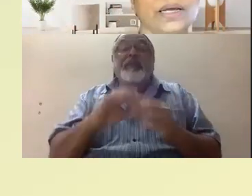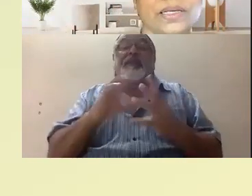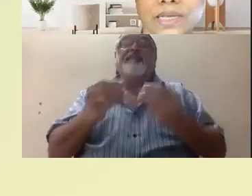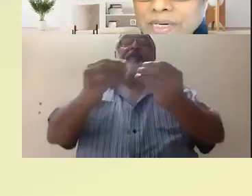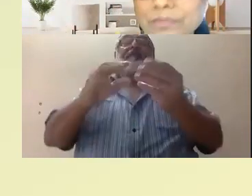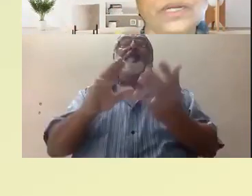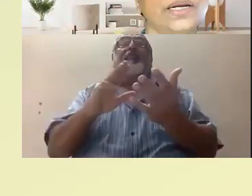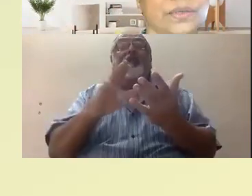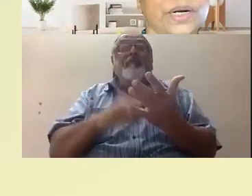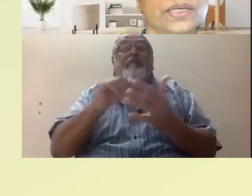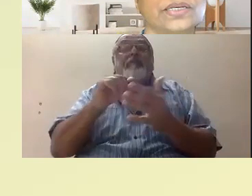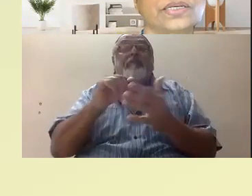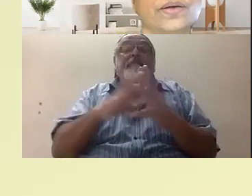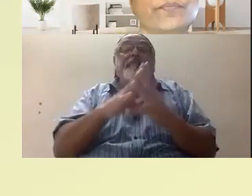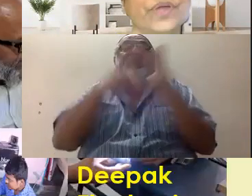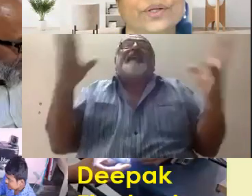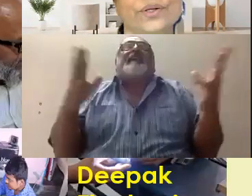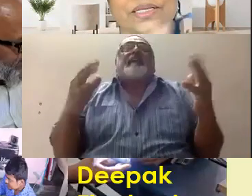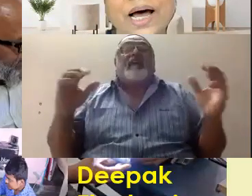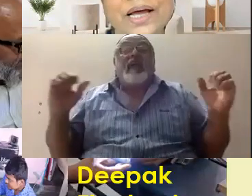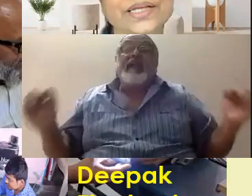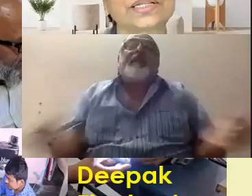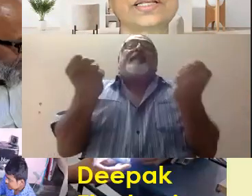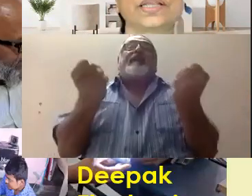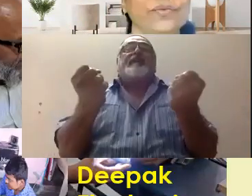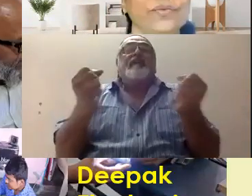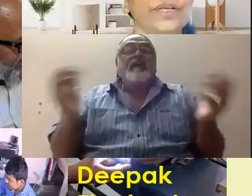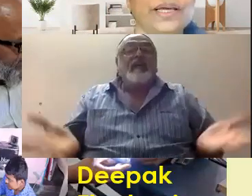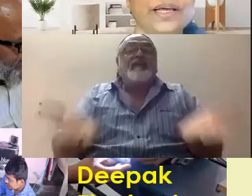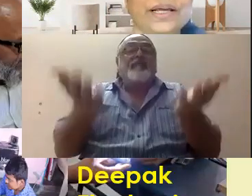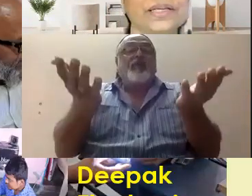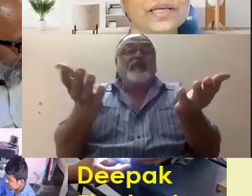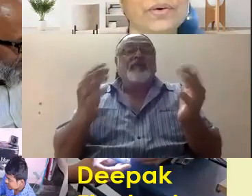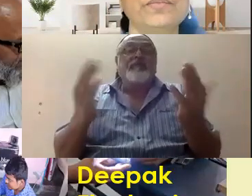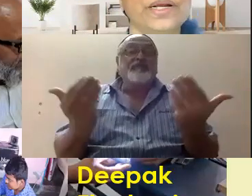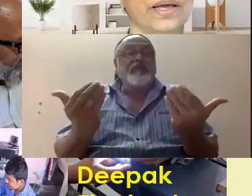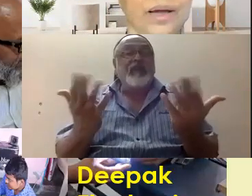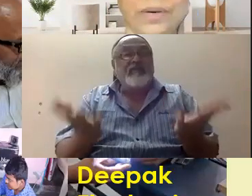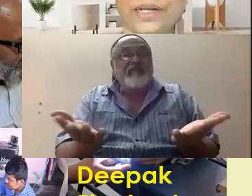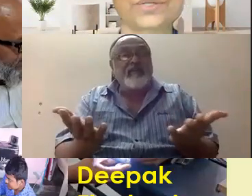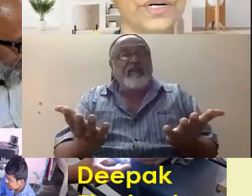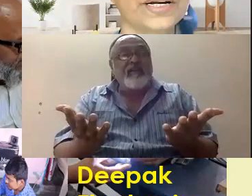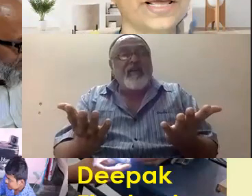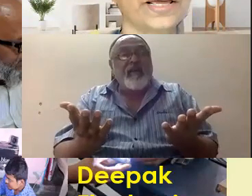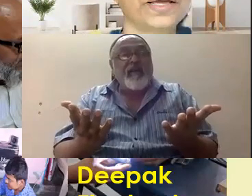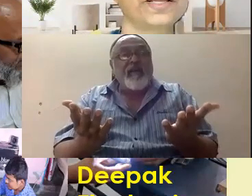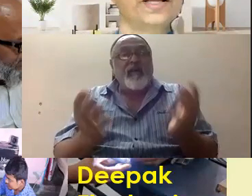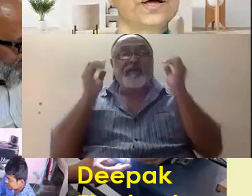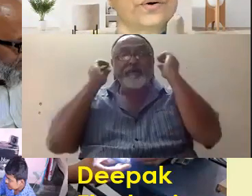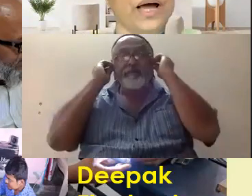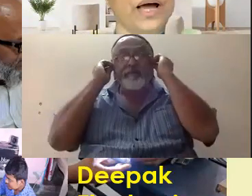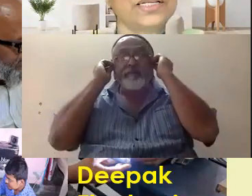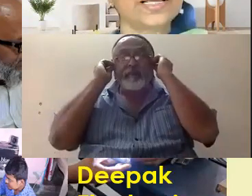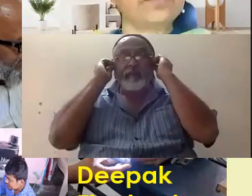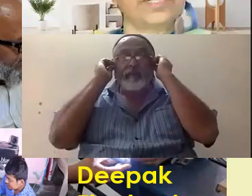बिल्डिंग सस्टेनेबल एंटरप्राइजेस. ये सारे जितने तस्वीर देख रहे हैं ये सब मेरे हमारे स्टूडेंट रहे हैं.